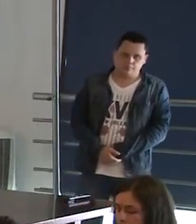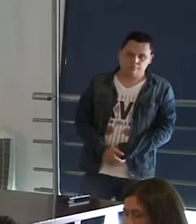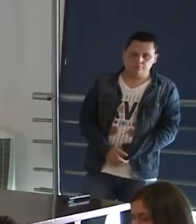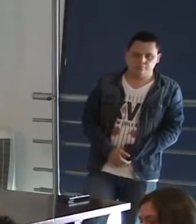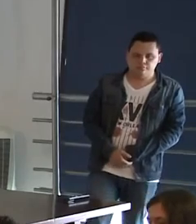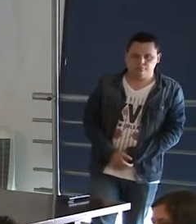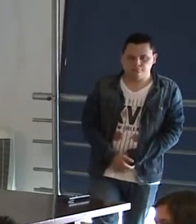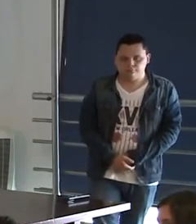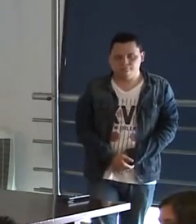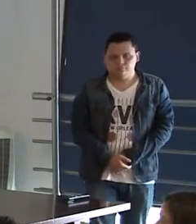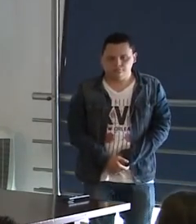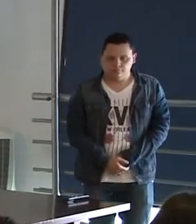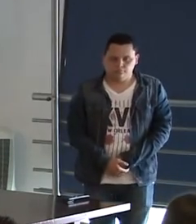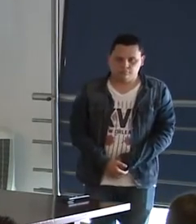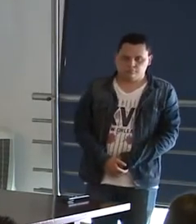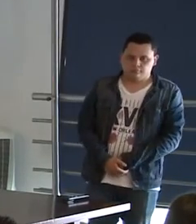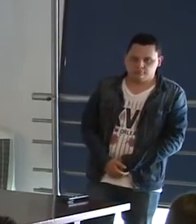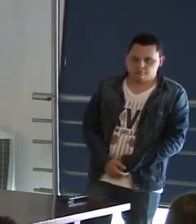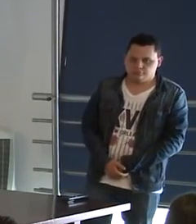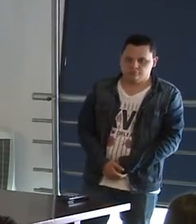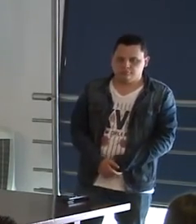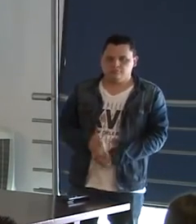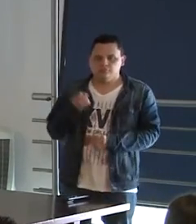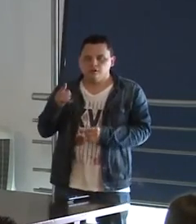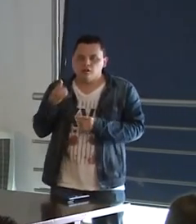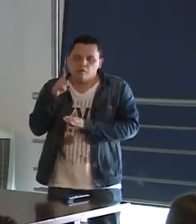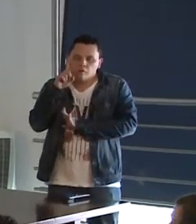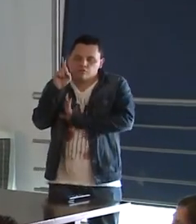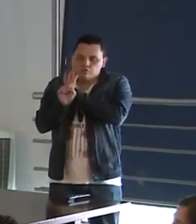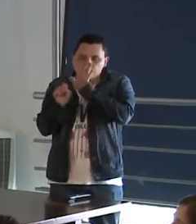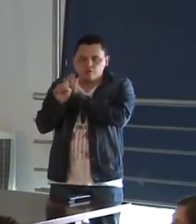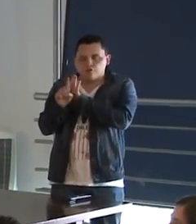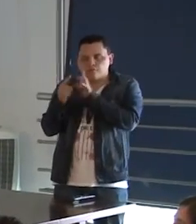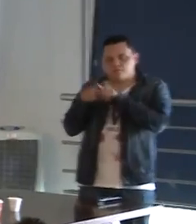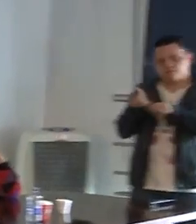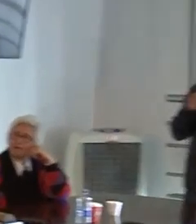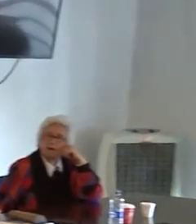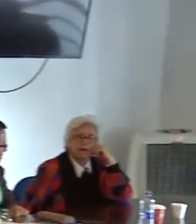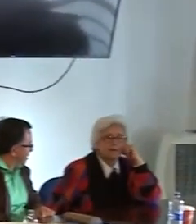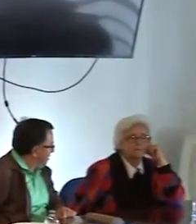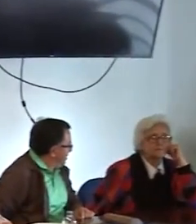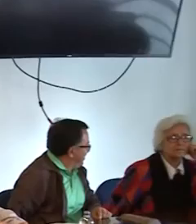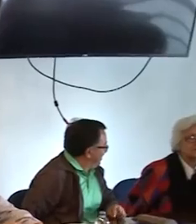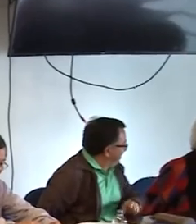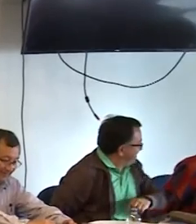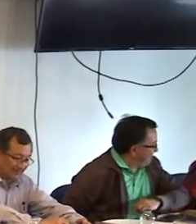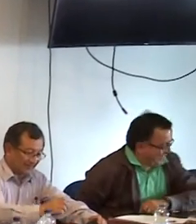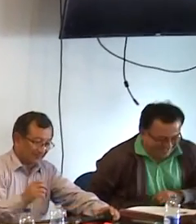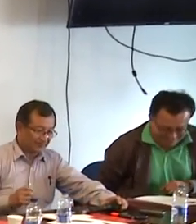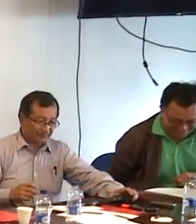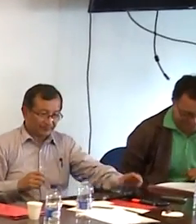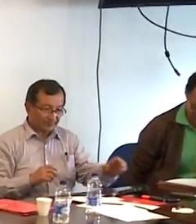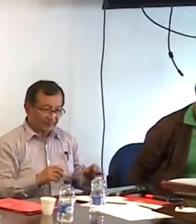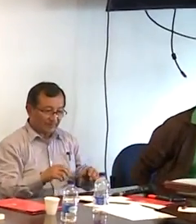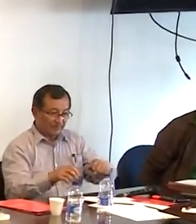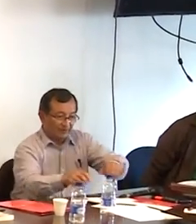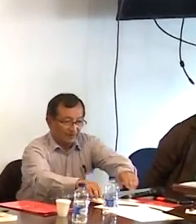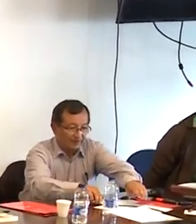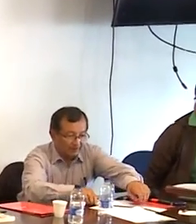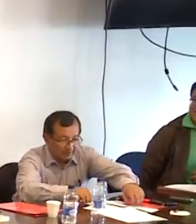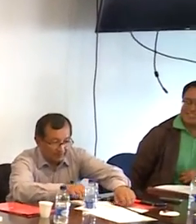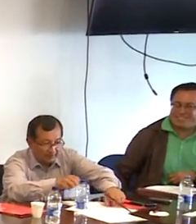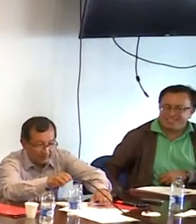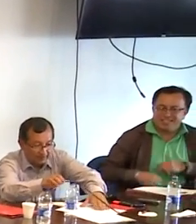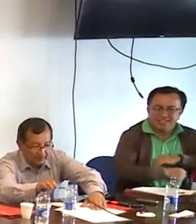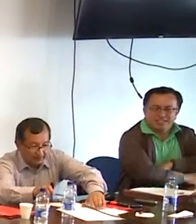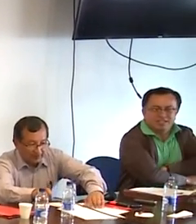Es, realmente es algo muy simbólico, pero con mucho cariño, con mucho afecto que hemos preparado este, como